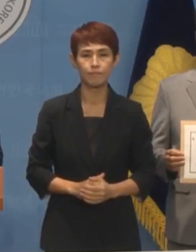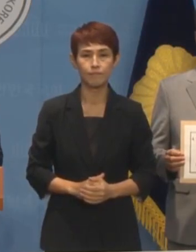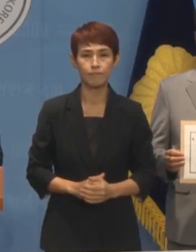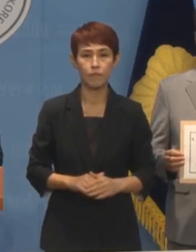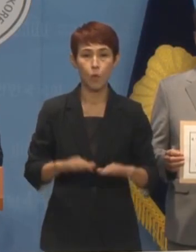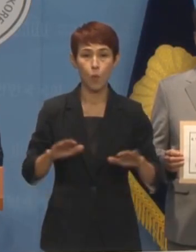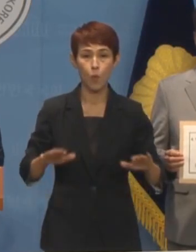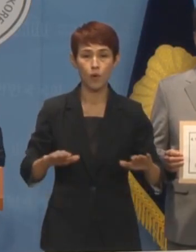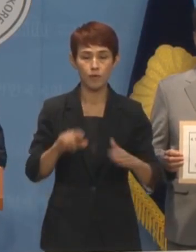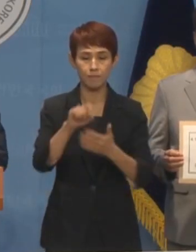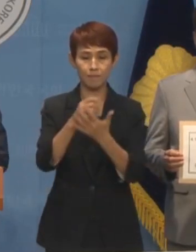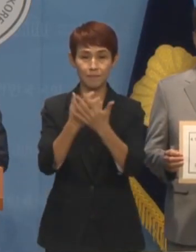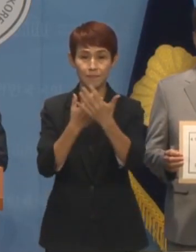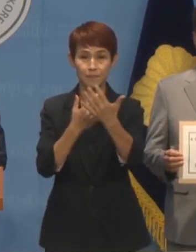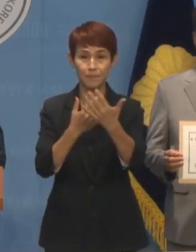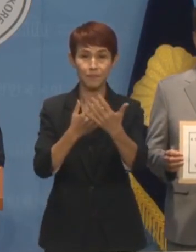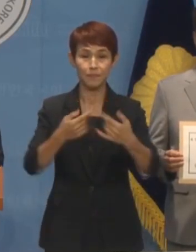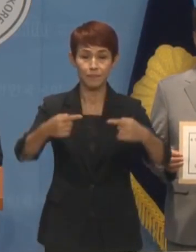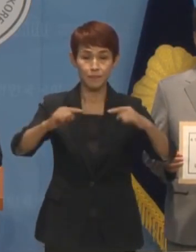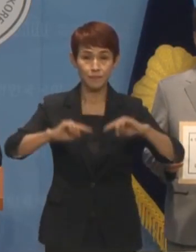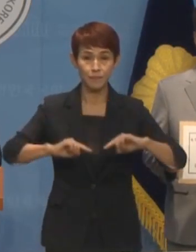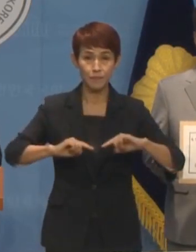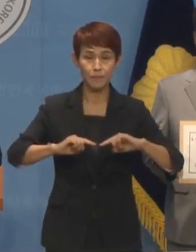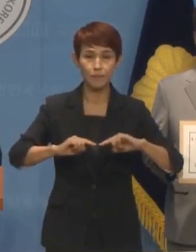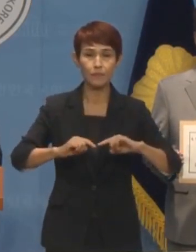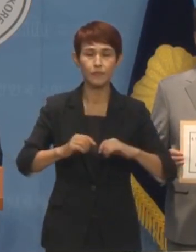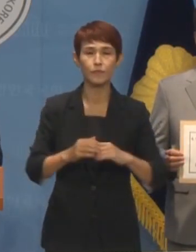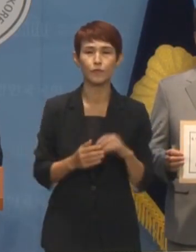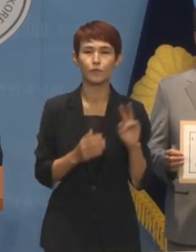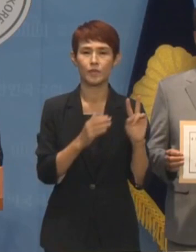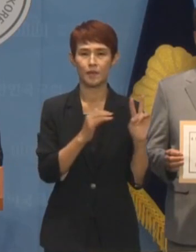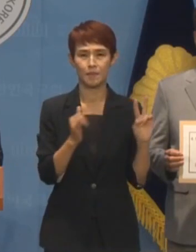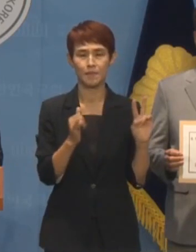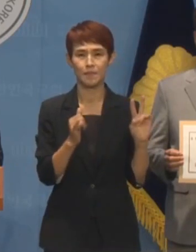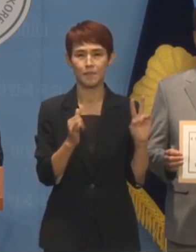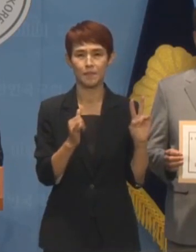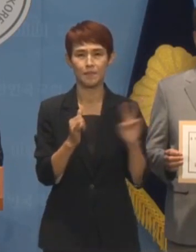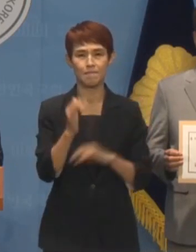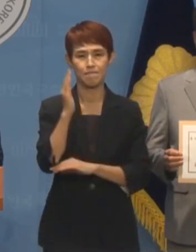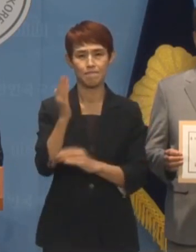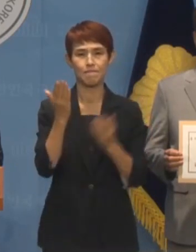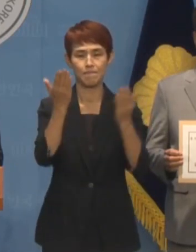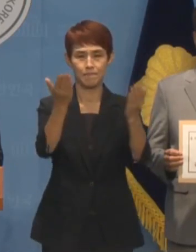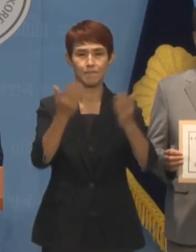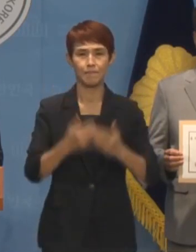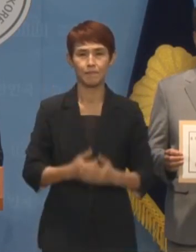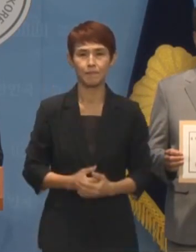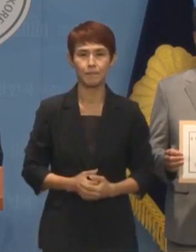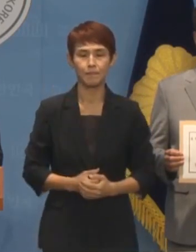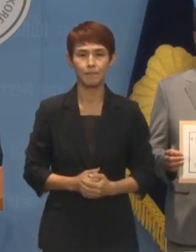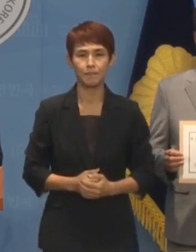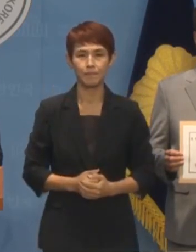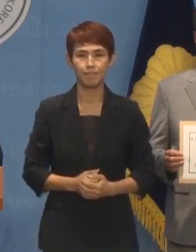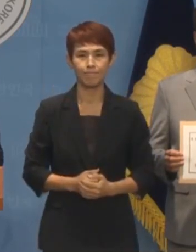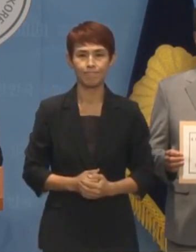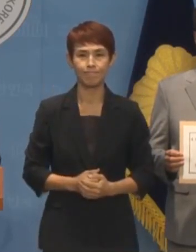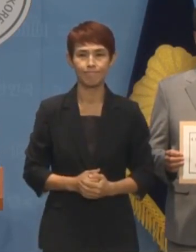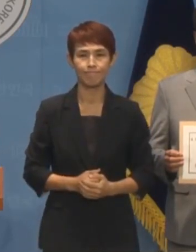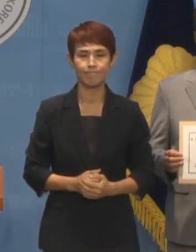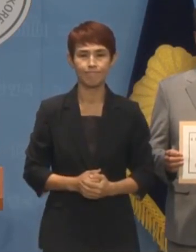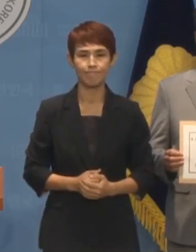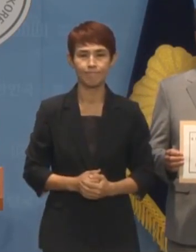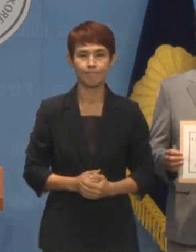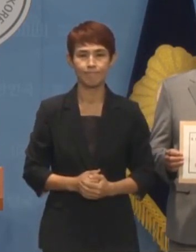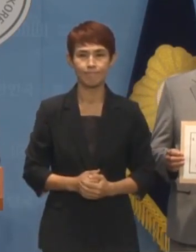고발 기자회견은 두 분께서 회견문 낭독해 주시는 걸로 마무리 짓도록 하겠습니다. 회견문은 또 별도 배포를